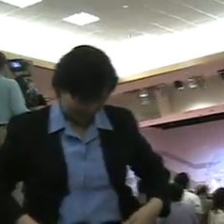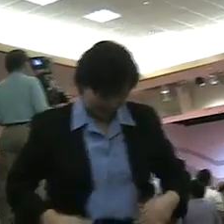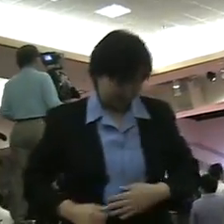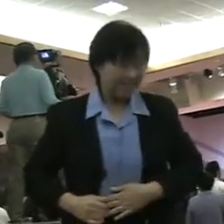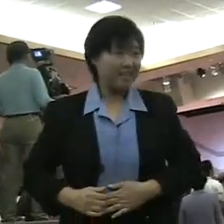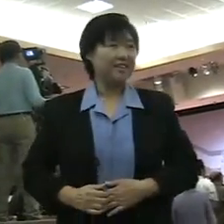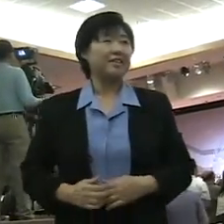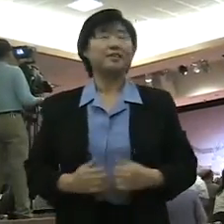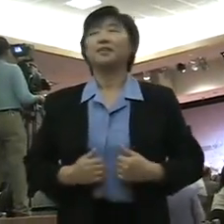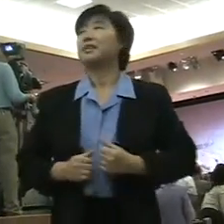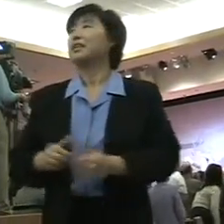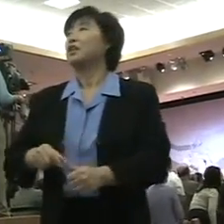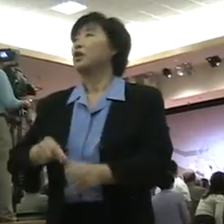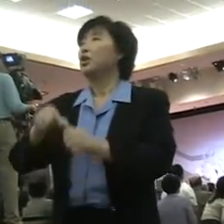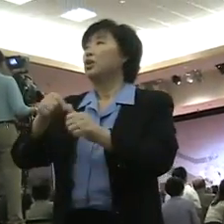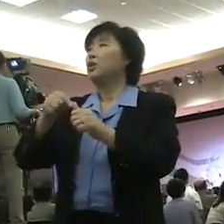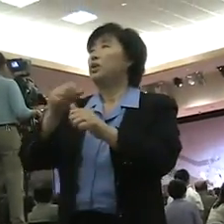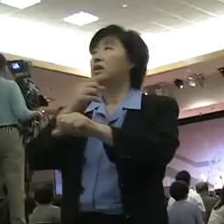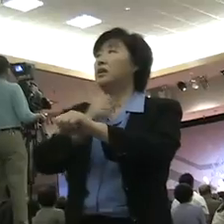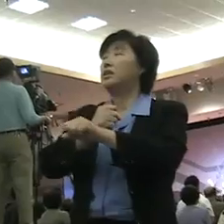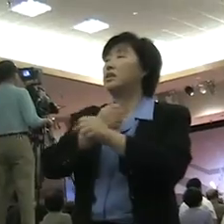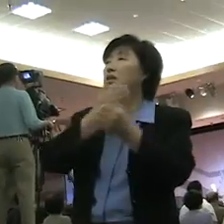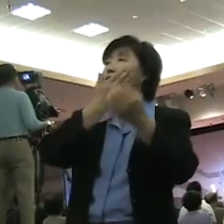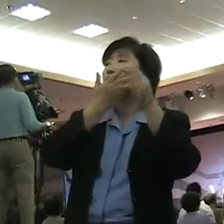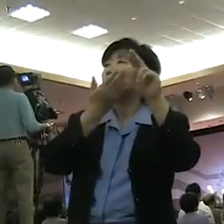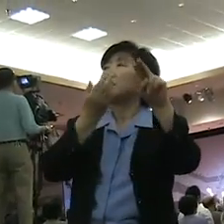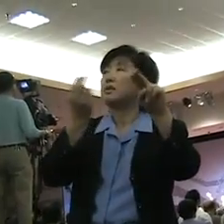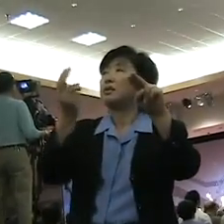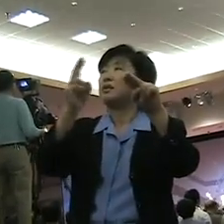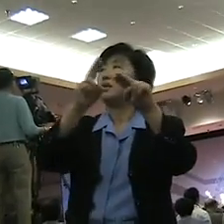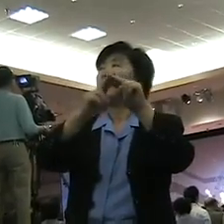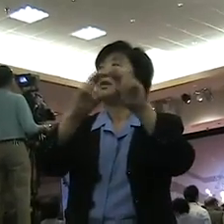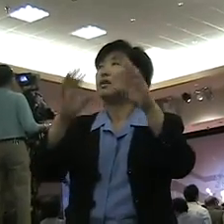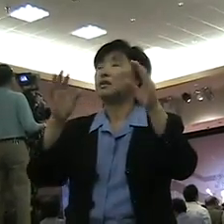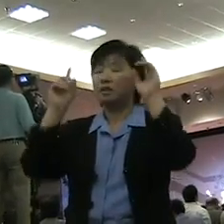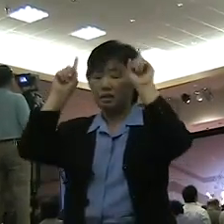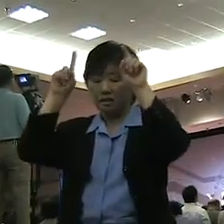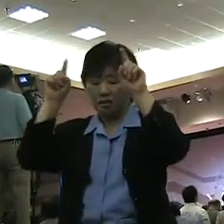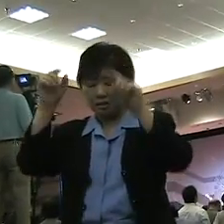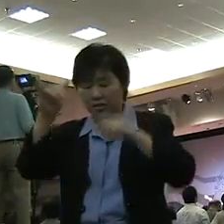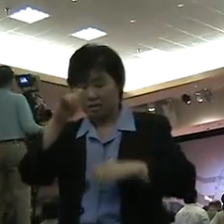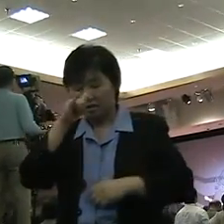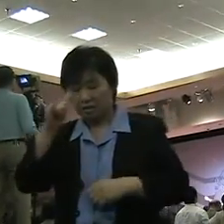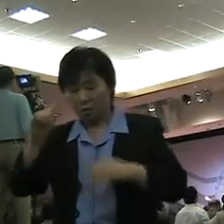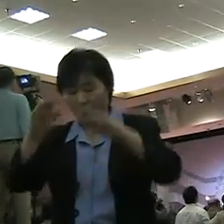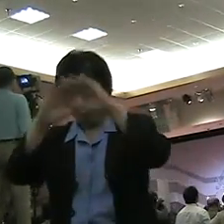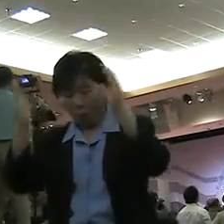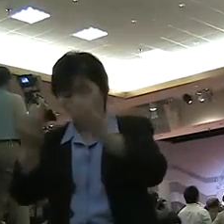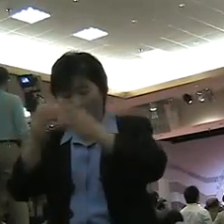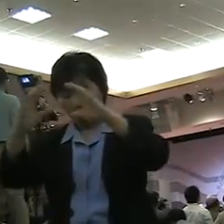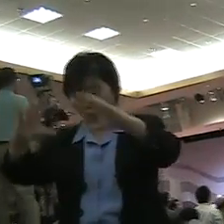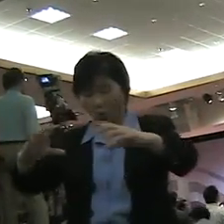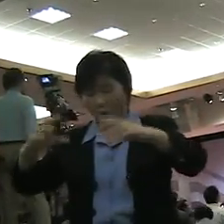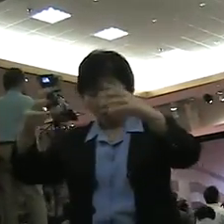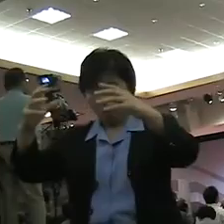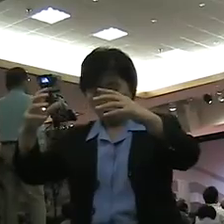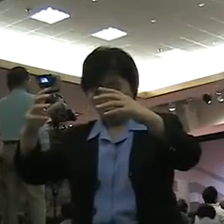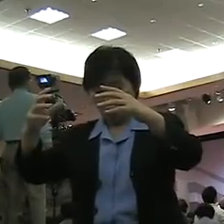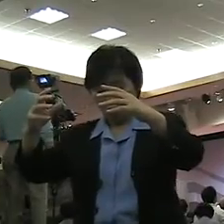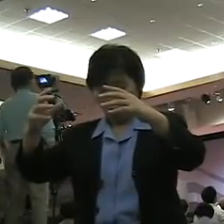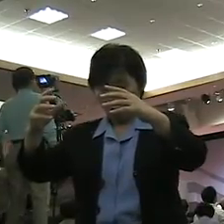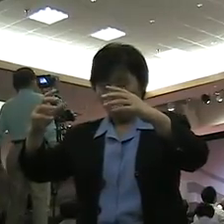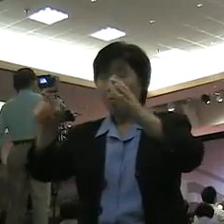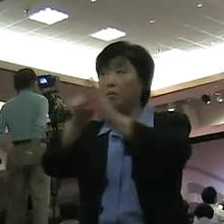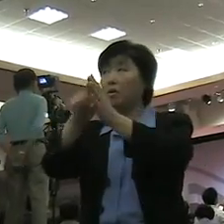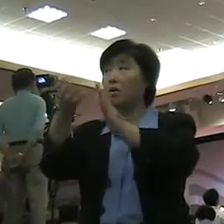구원하심이 보좌에 앉으신 우리 하나님과 어린 양에게 있도다. 이 사실을 온 세계와 영의 세계를 향해